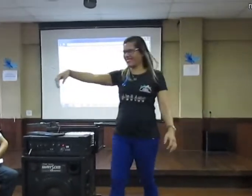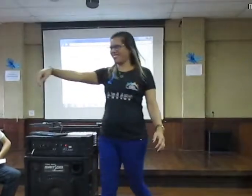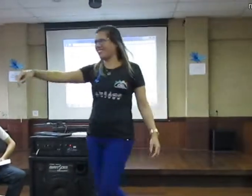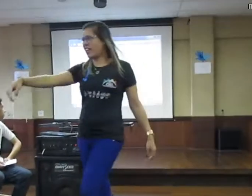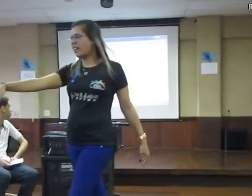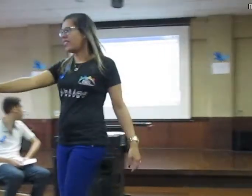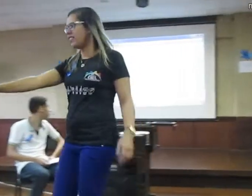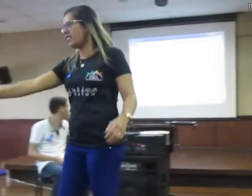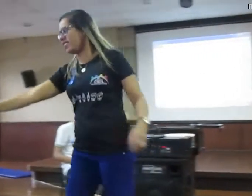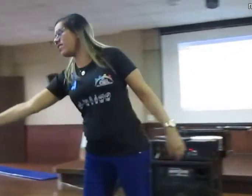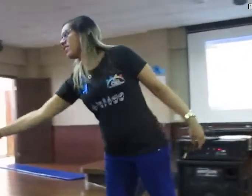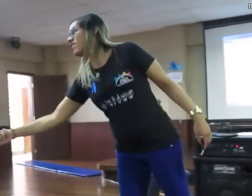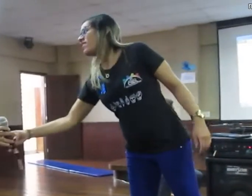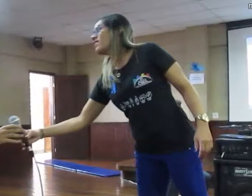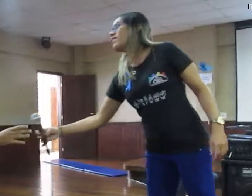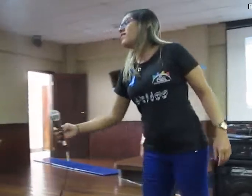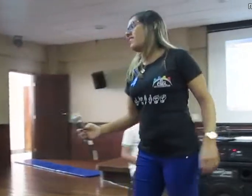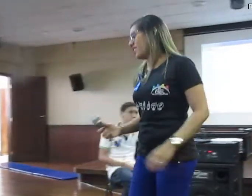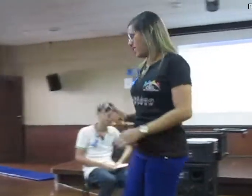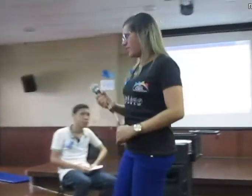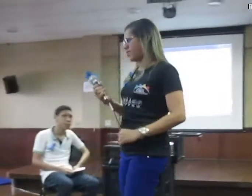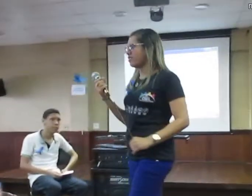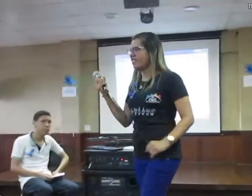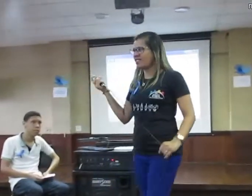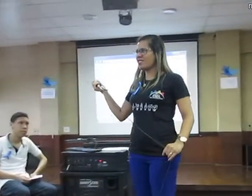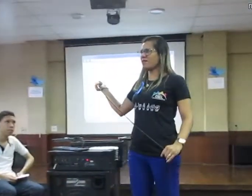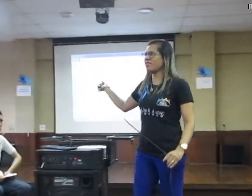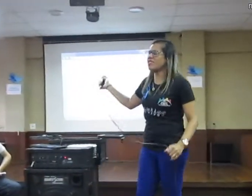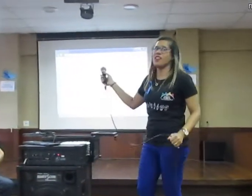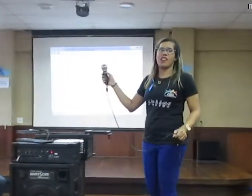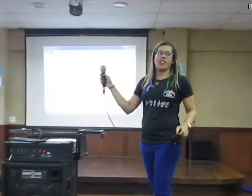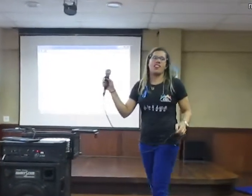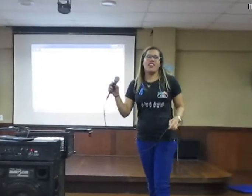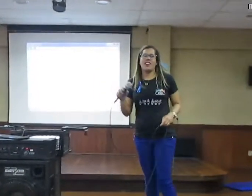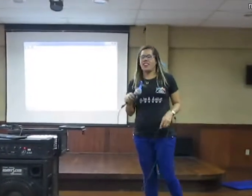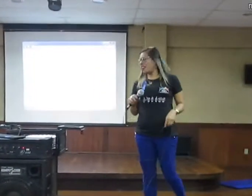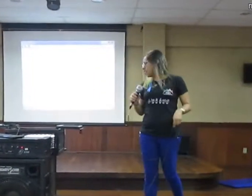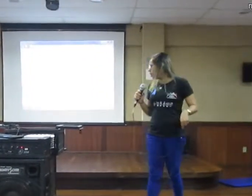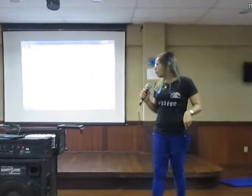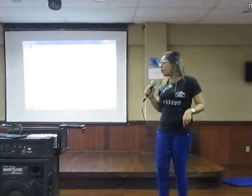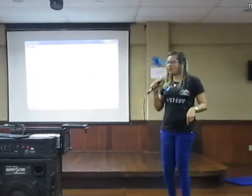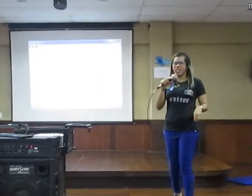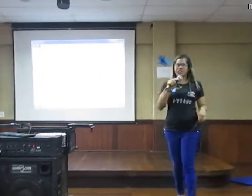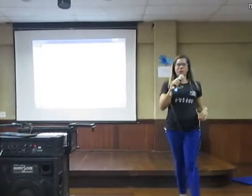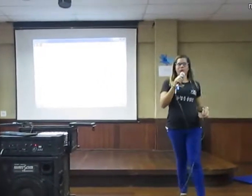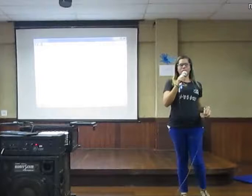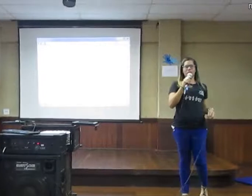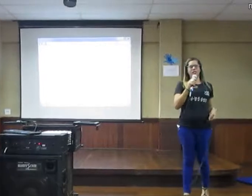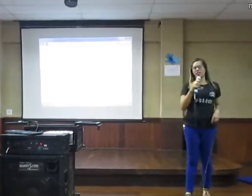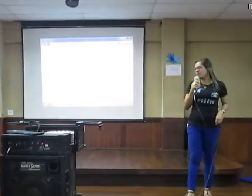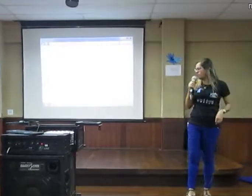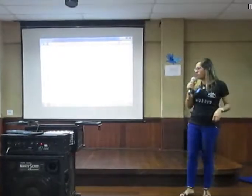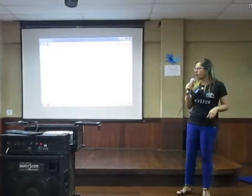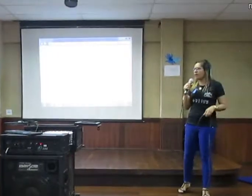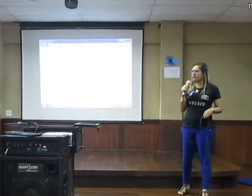Tá. Porque se acabou, eu vou tentar quando aqui. Você me ensina a ler, tô aqui do lado. Bom dia a